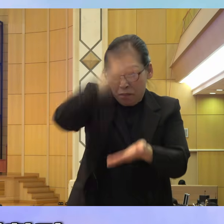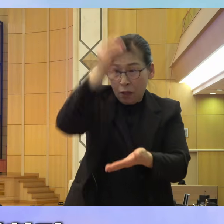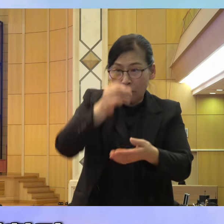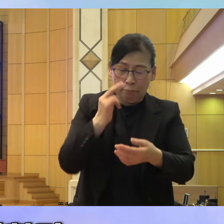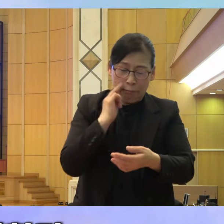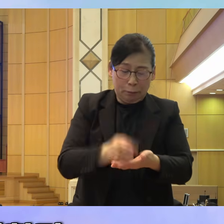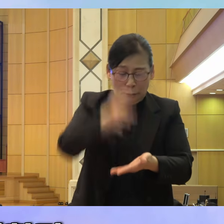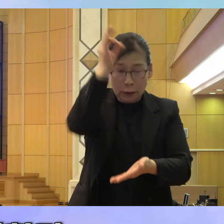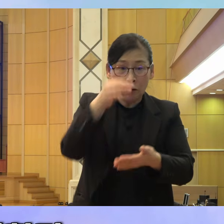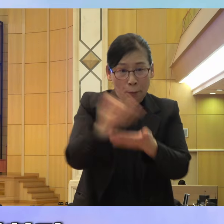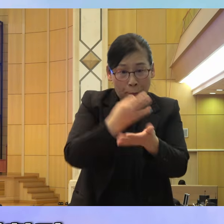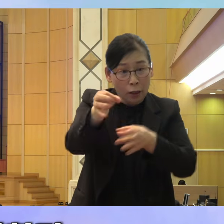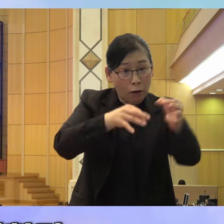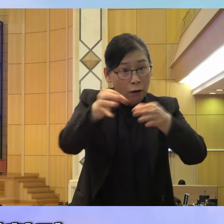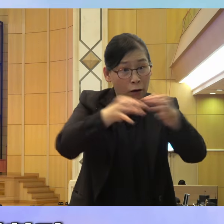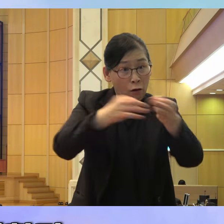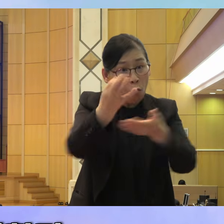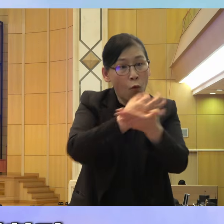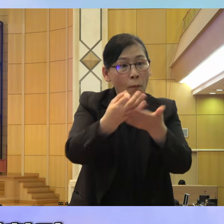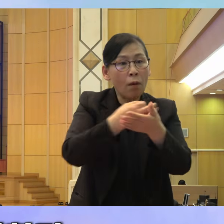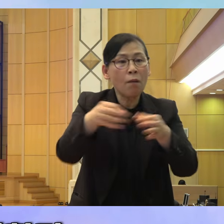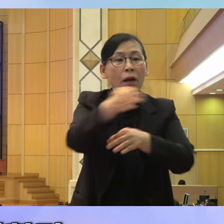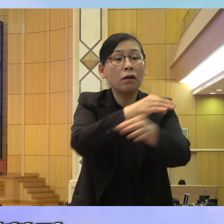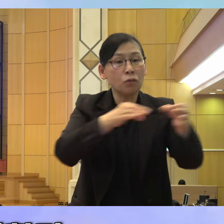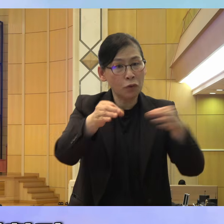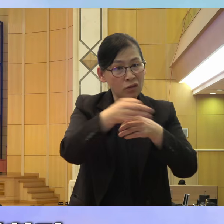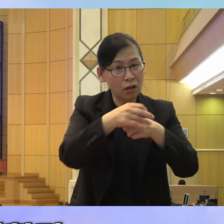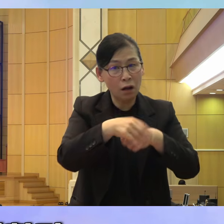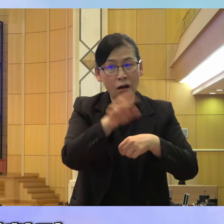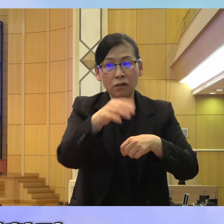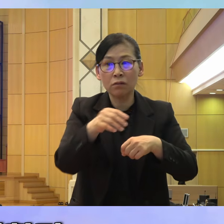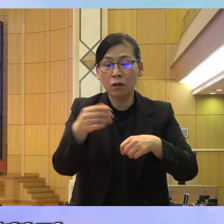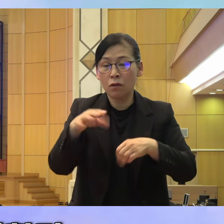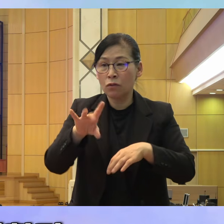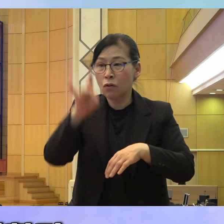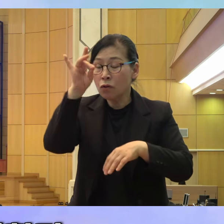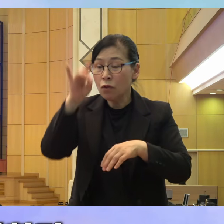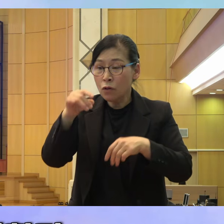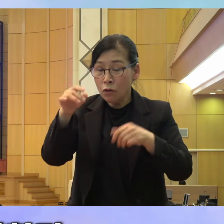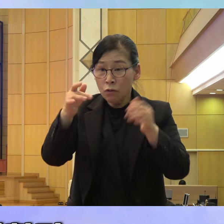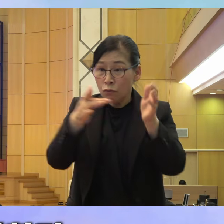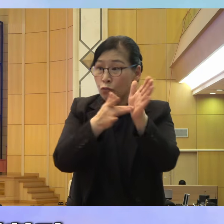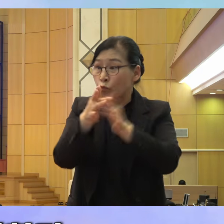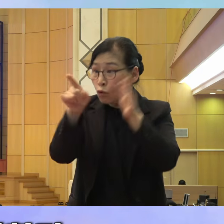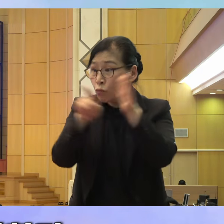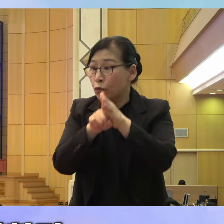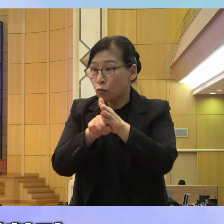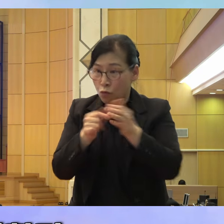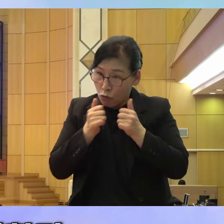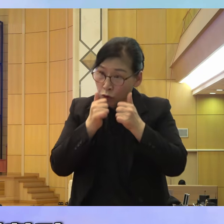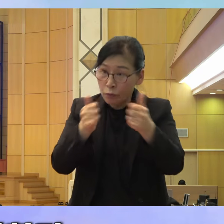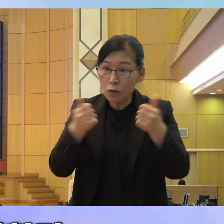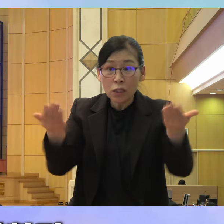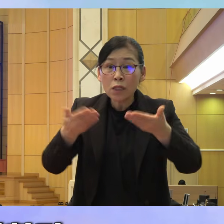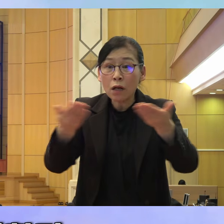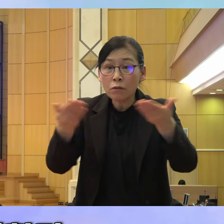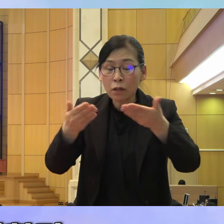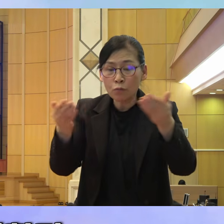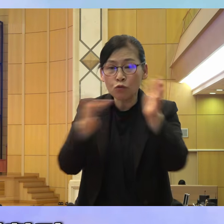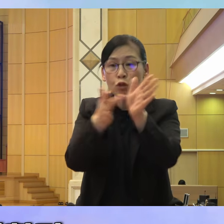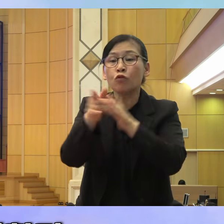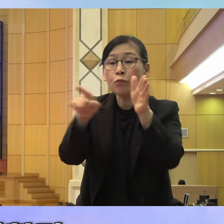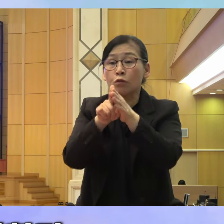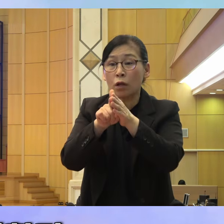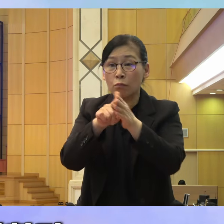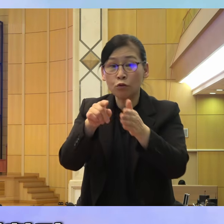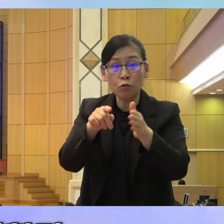됐죠. 근데 이분이 믿는 자다 보니까 직원들, 백화점의